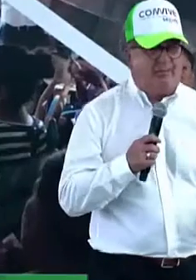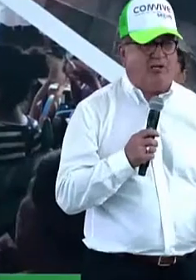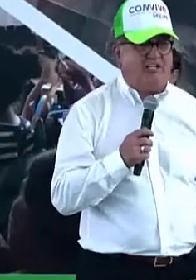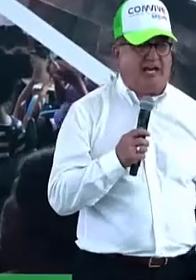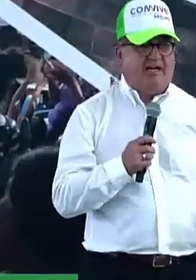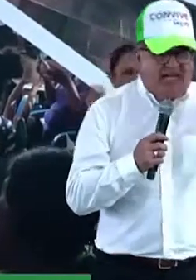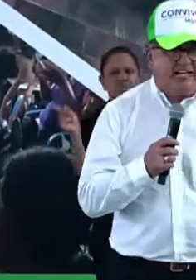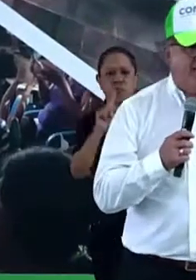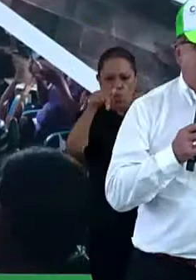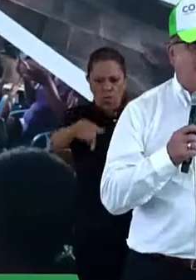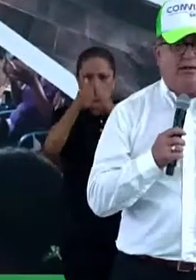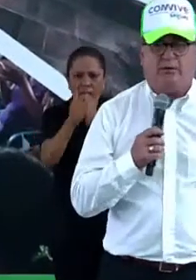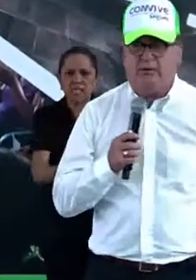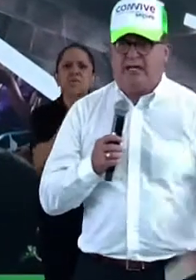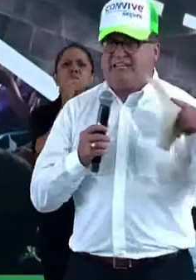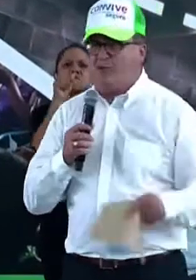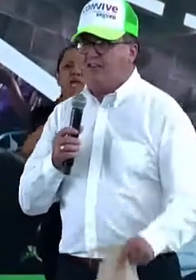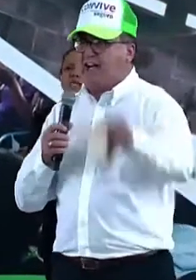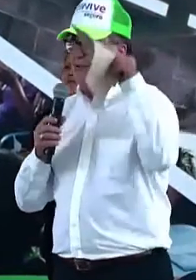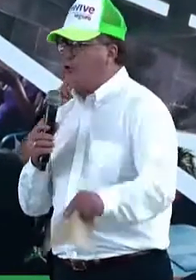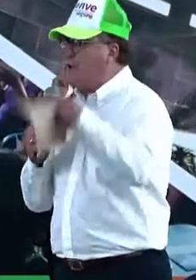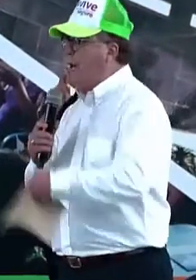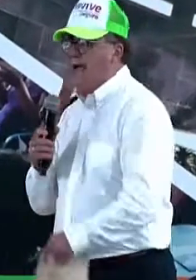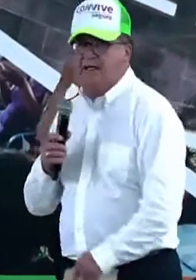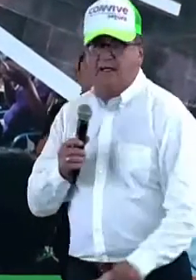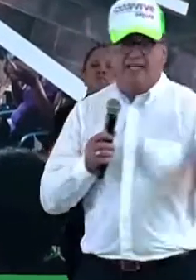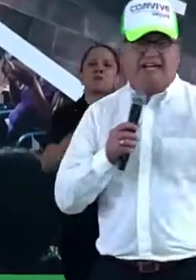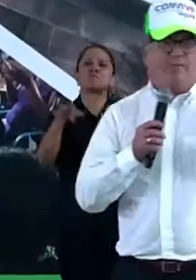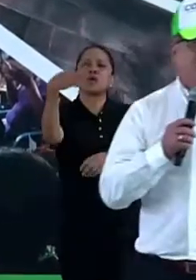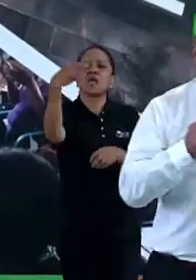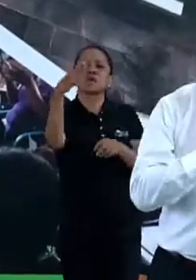aquí está la policía y aquí está el resultado. Estamos en el 14 lugar,